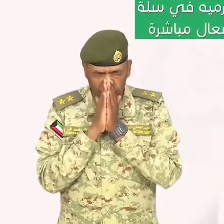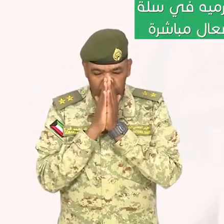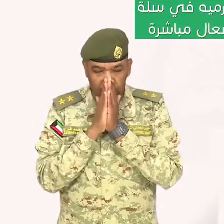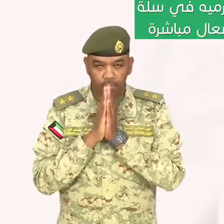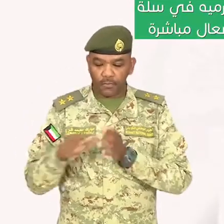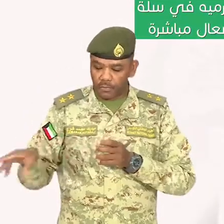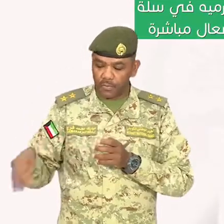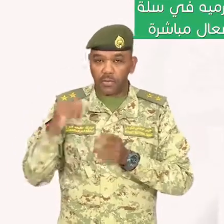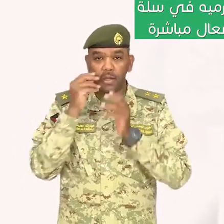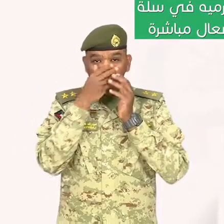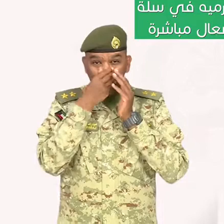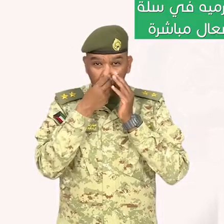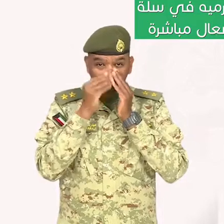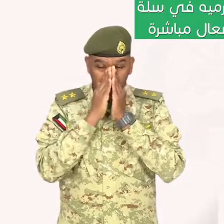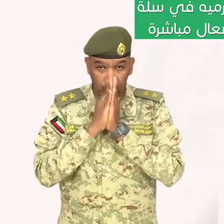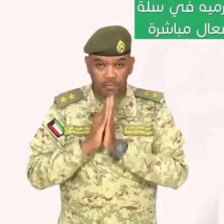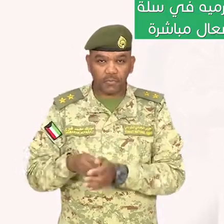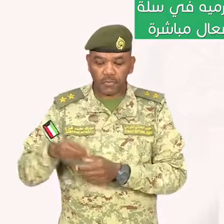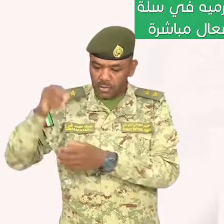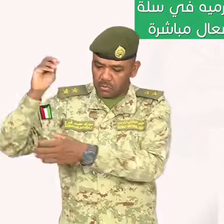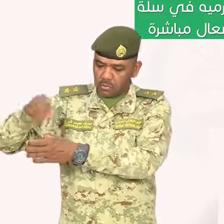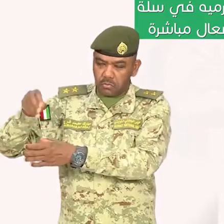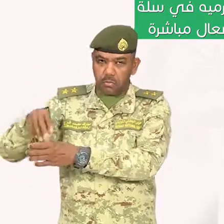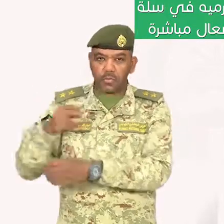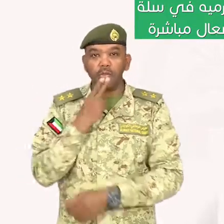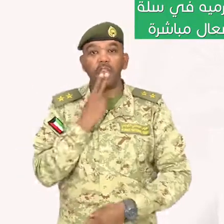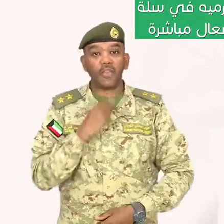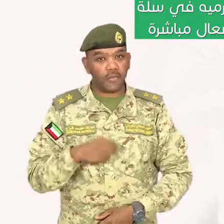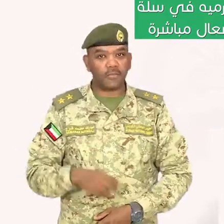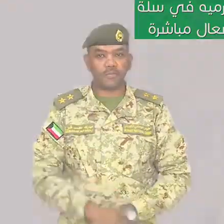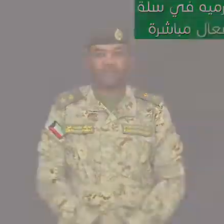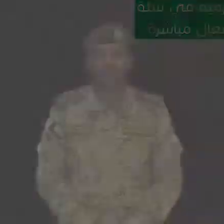ورقي ورميه في سلة المهملات بعد العطس أو السعال مباشرة.